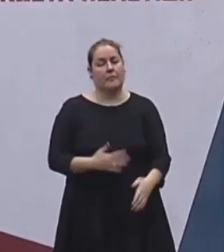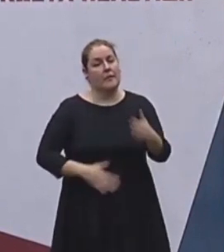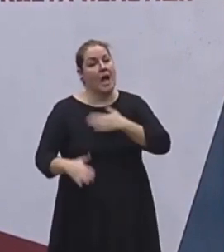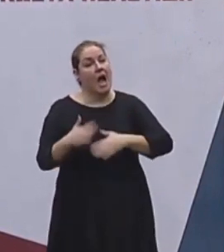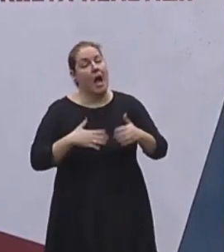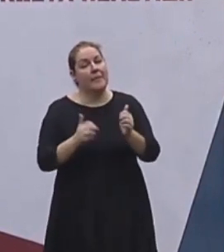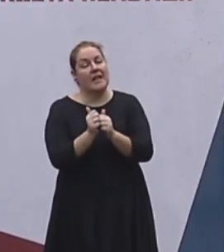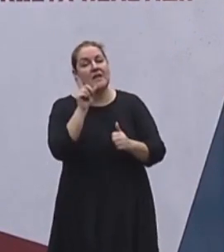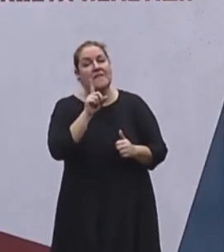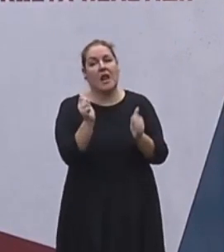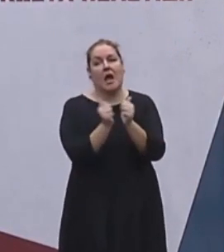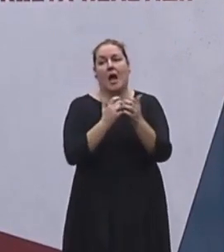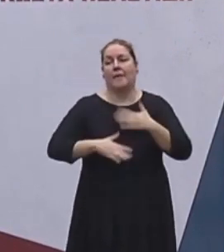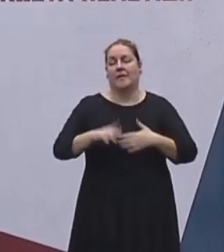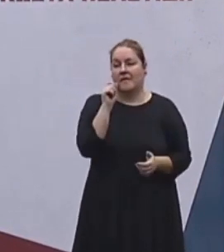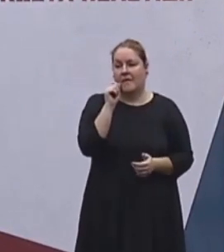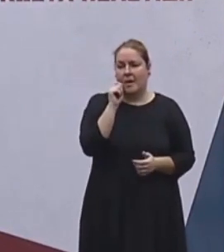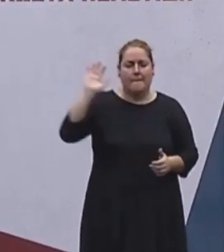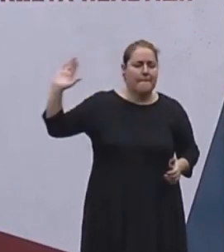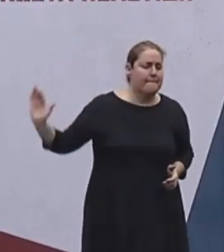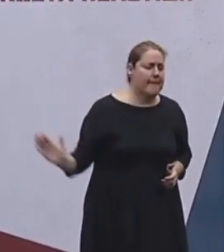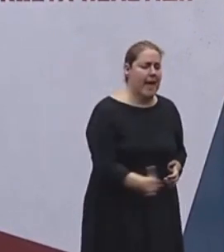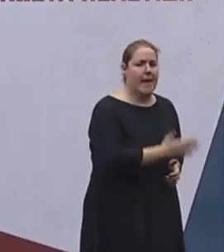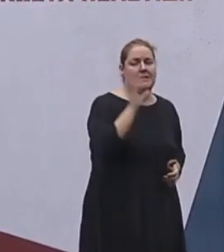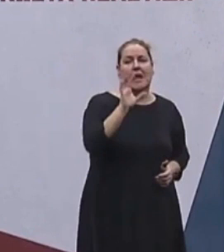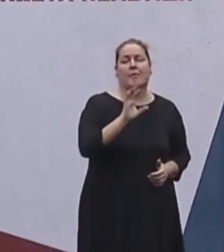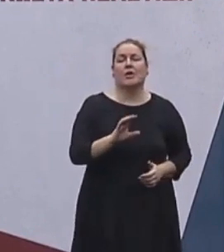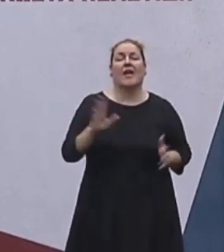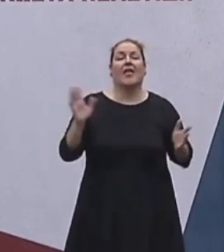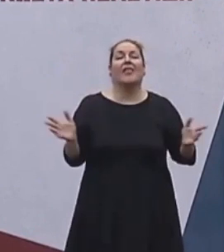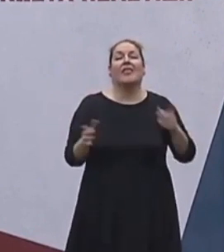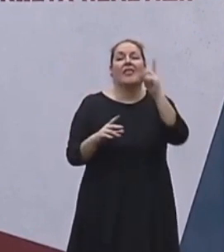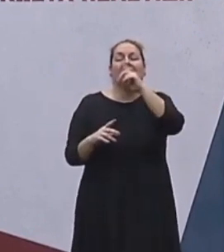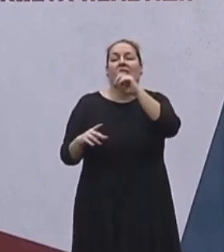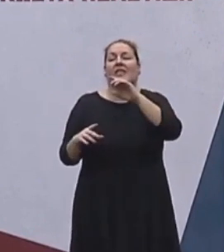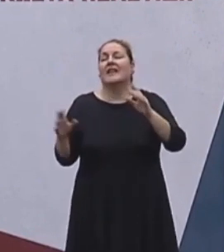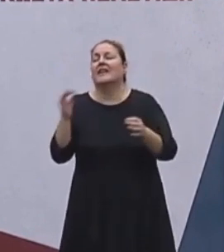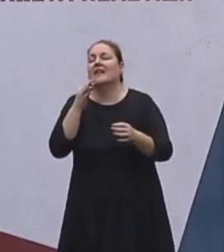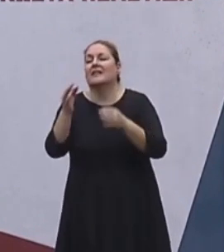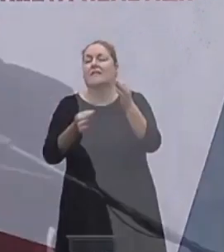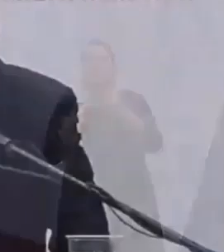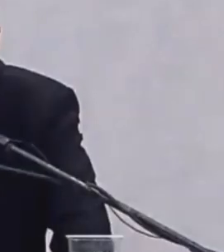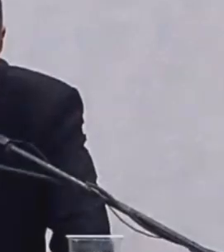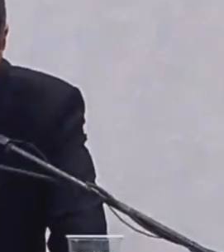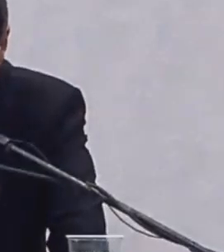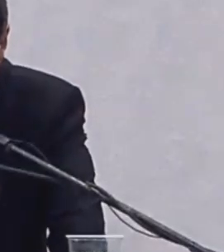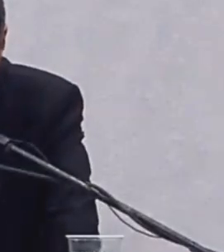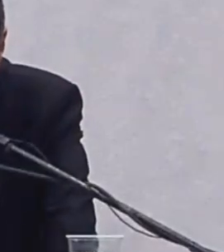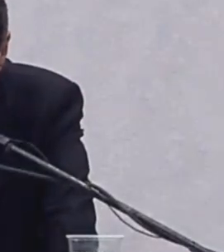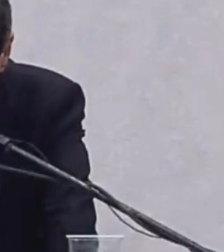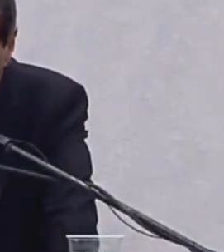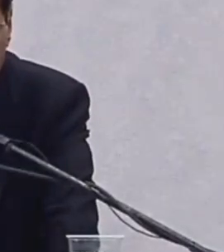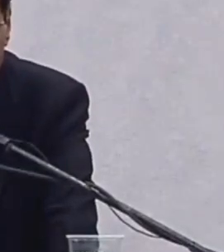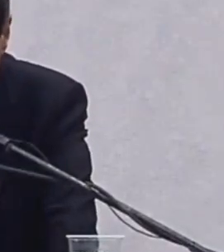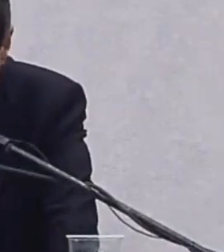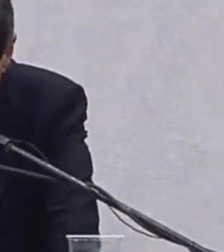Αγαπητές φίλες και φίλοι, πέρασε η εποχή των δίθεν οραμάτων, τα παχιά λόγια με ασήμαντο έργο. Η